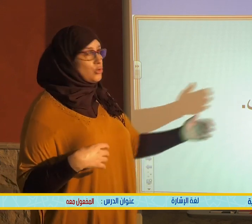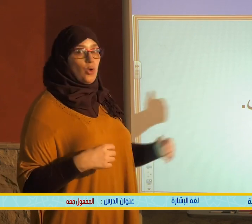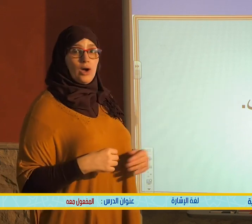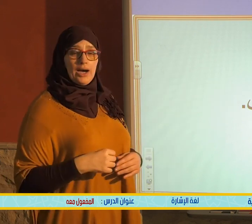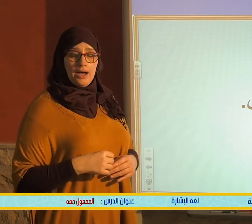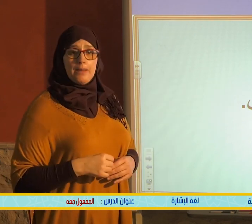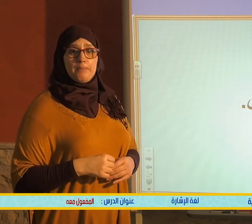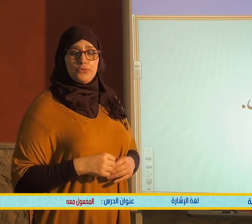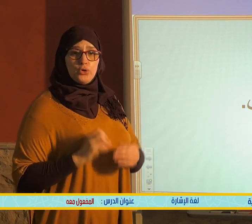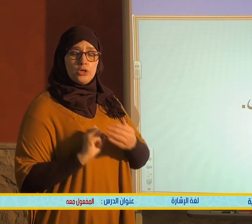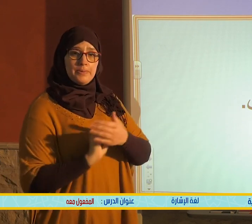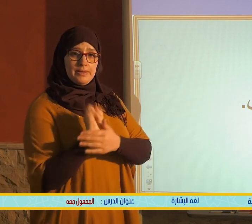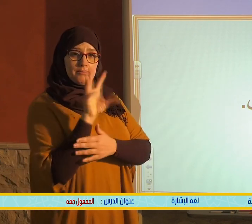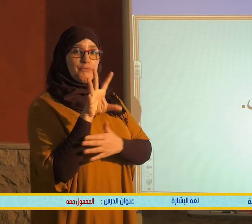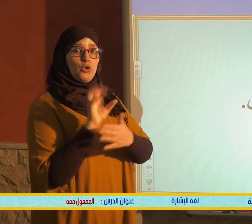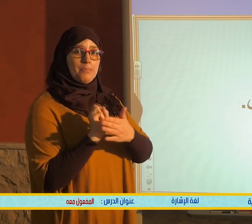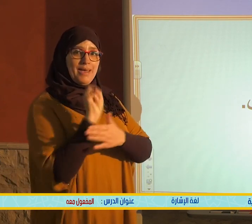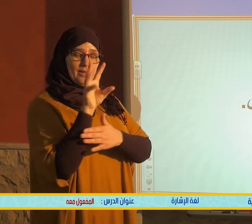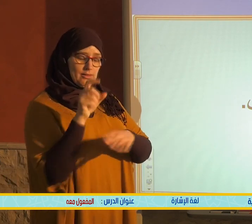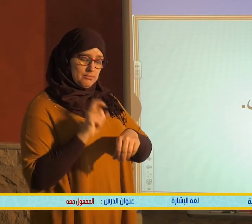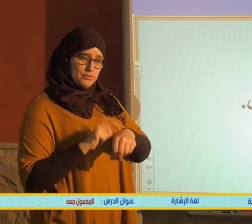شروق مفعول به، مفعول معه،